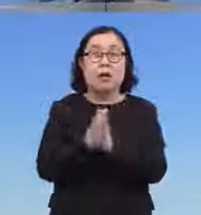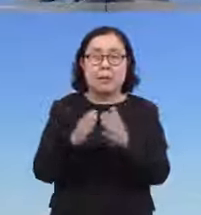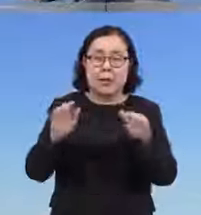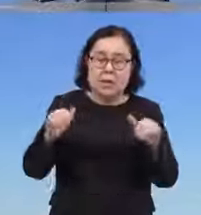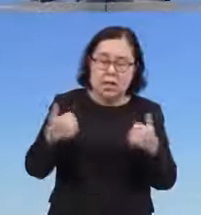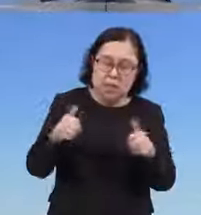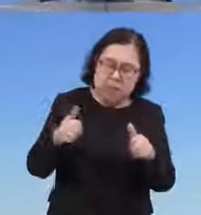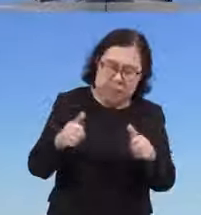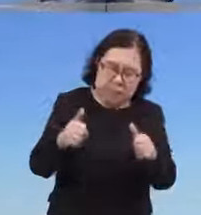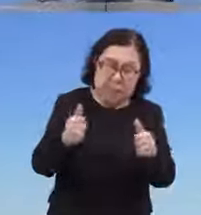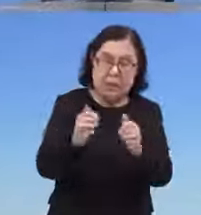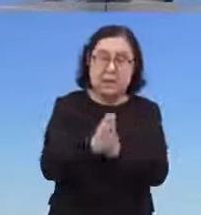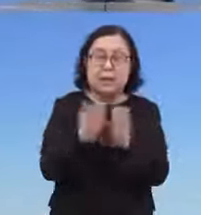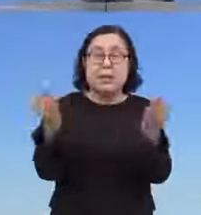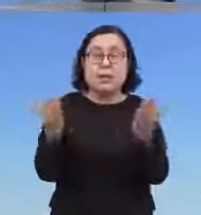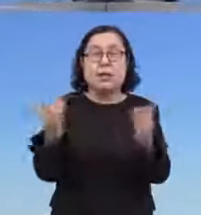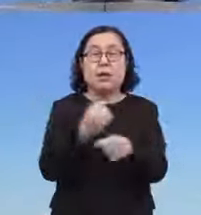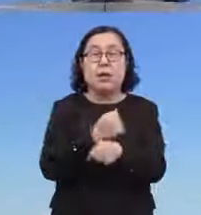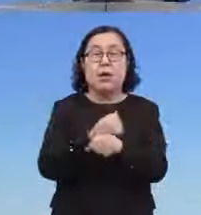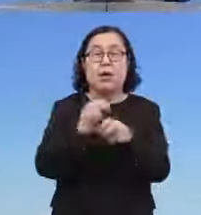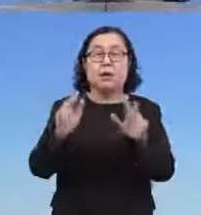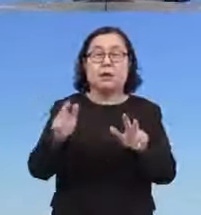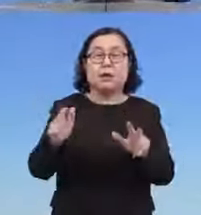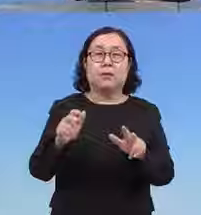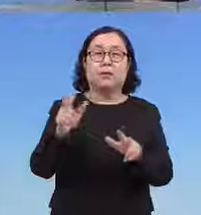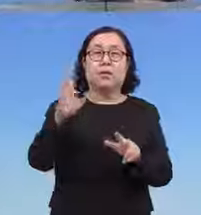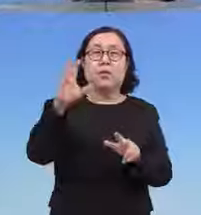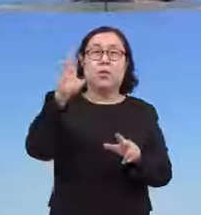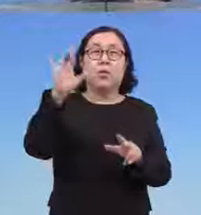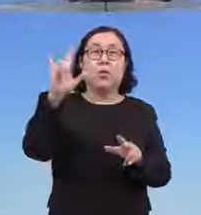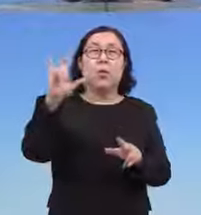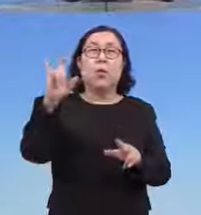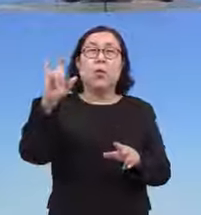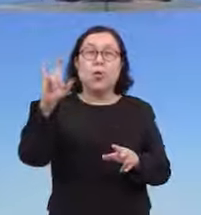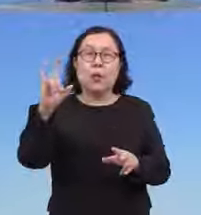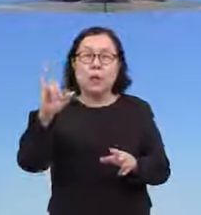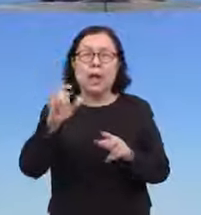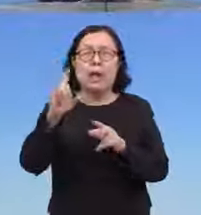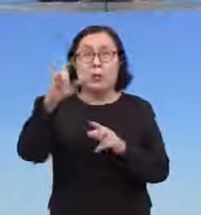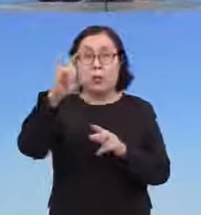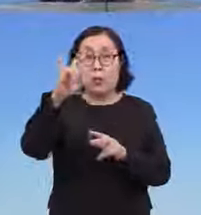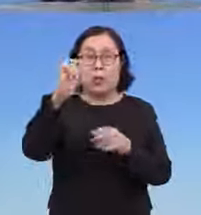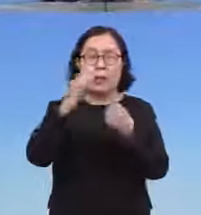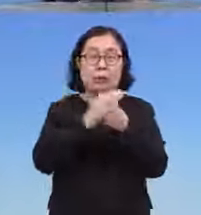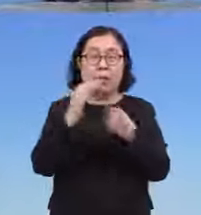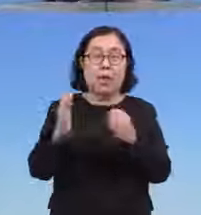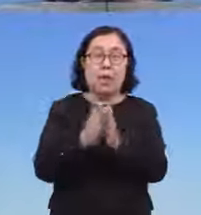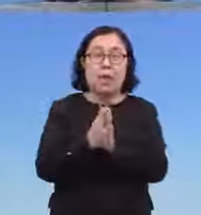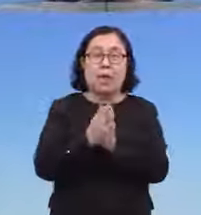저는요 지금 코로나 바이러스로 식당이 안 되고 그러는데 정말 저는 마음이 아파요. 그 심정을 누구보다 잘